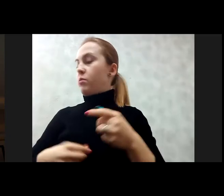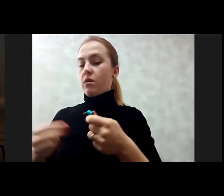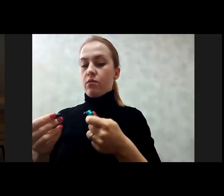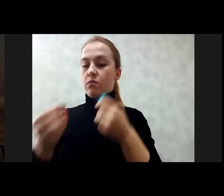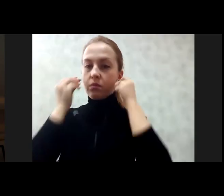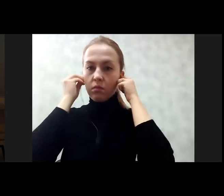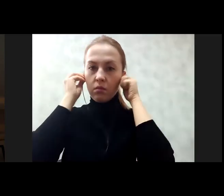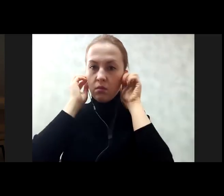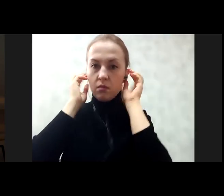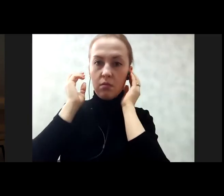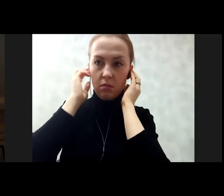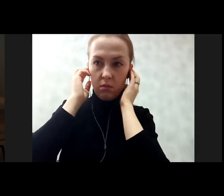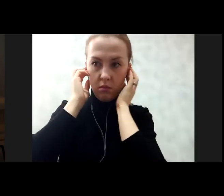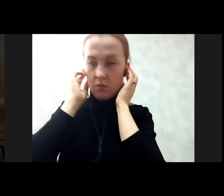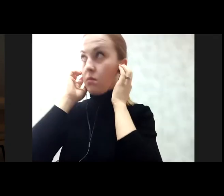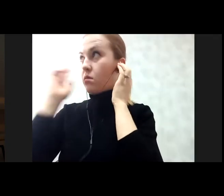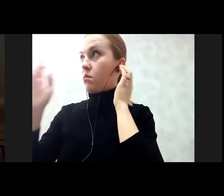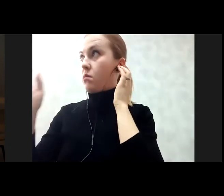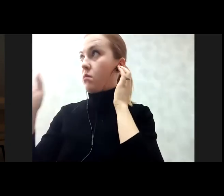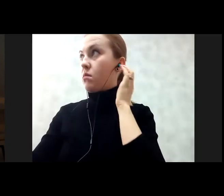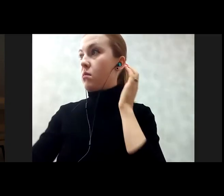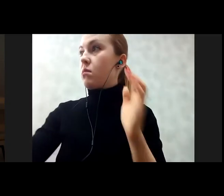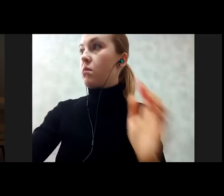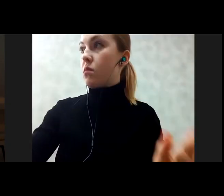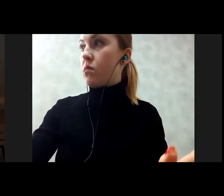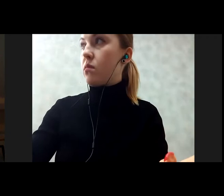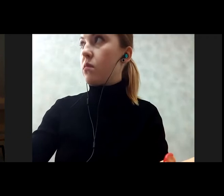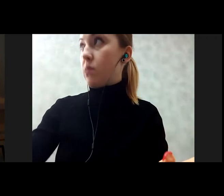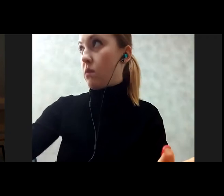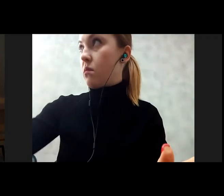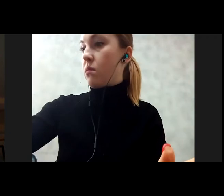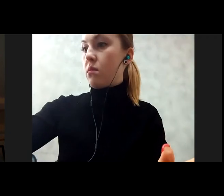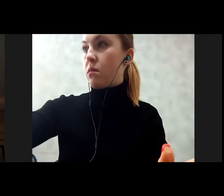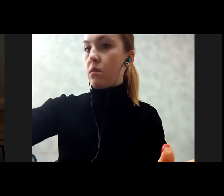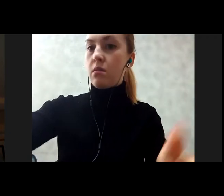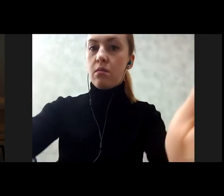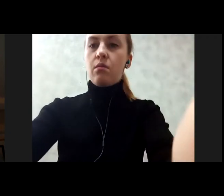Зараз чекаємо пару хвилин, починають підключитися слухачі.